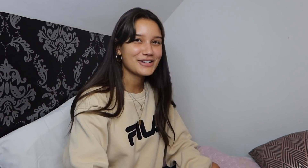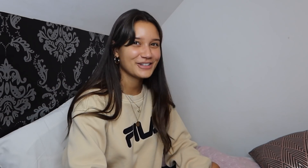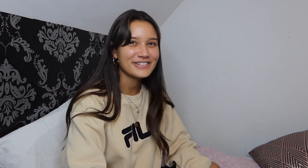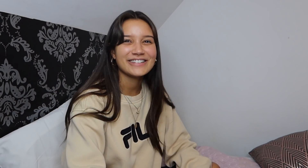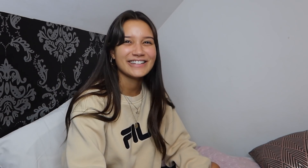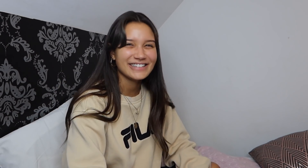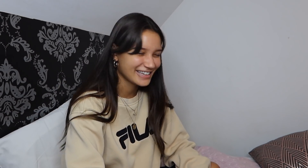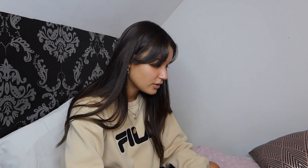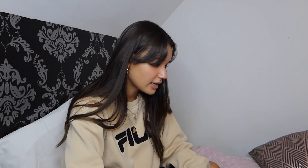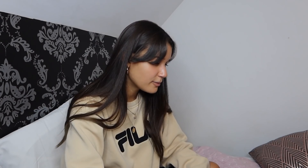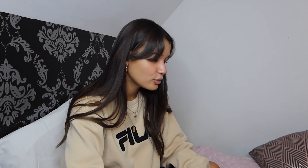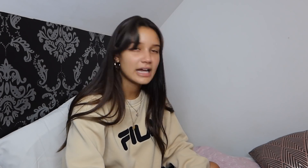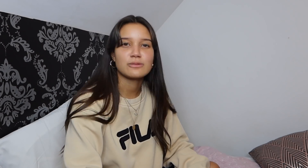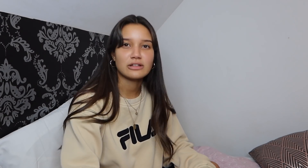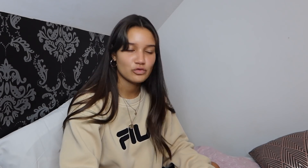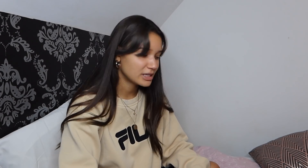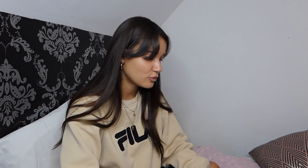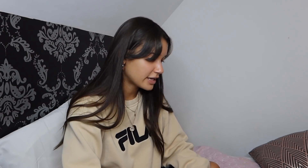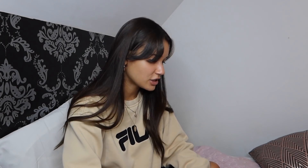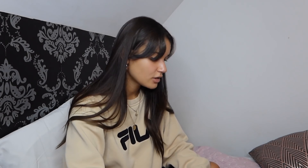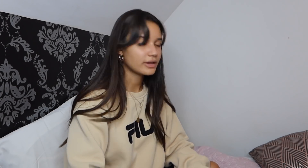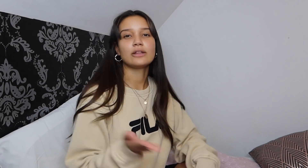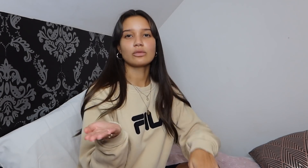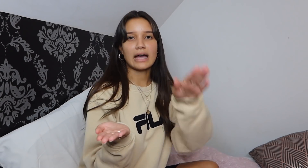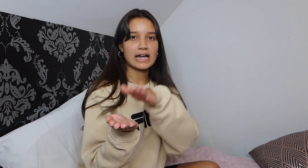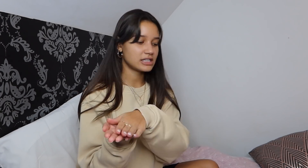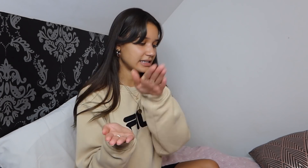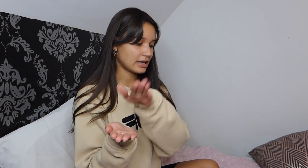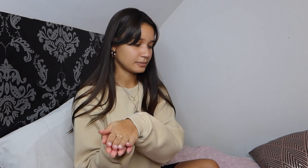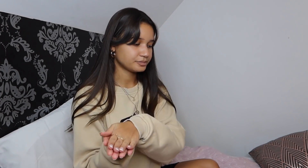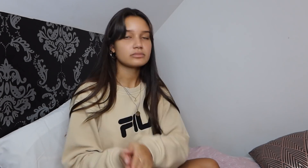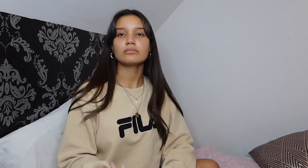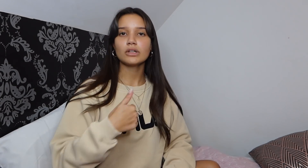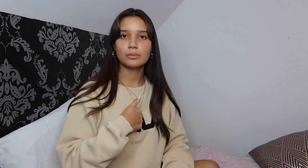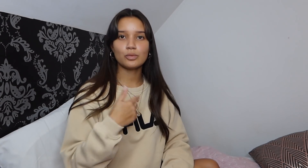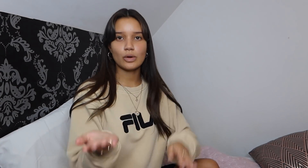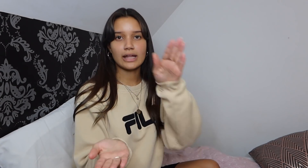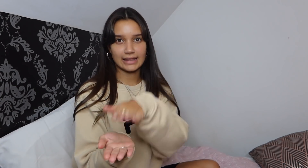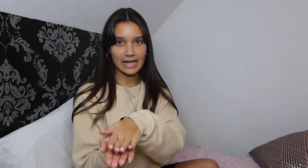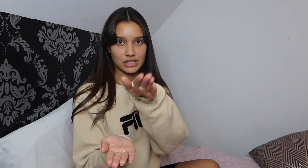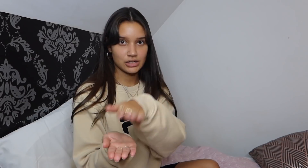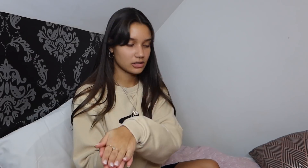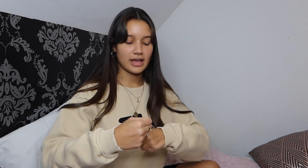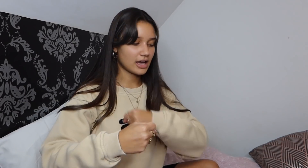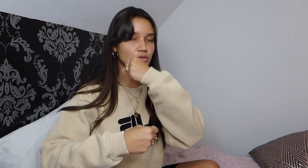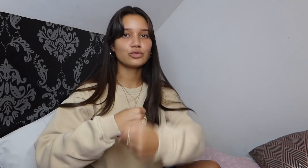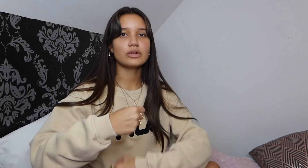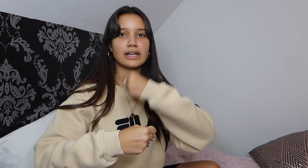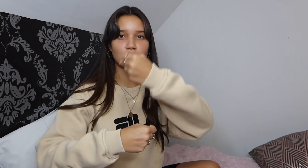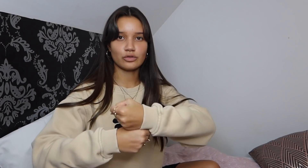trop contente. Ok mon âge, maintenant je veux dire mon âge. Ok donc âge c'est ça. Mon âge fait un tour et il revient